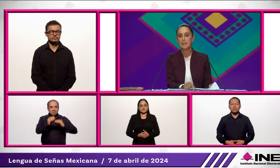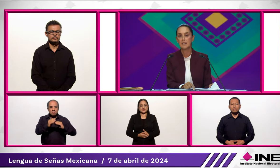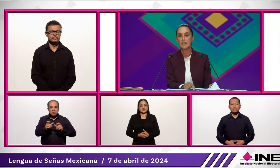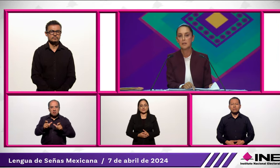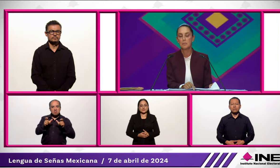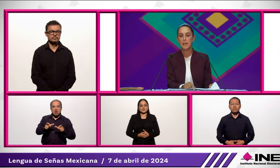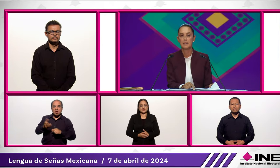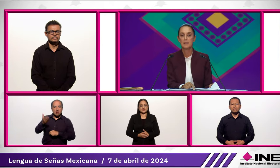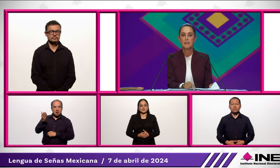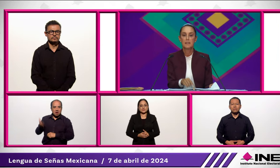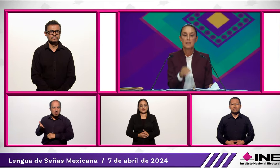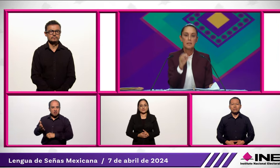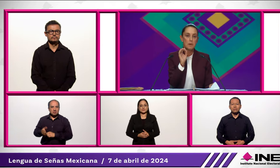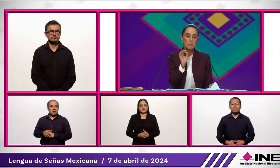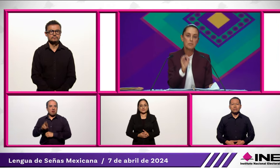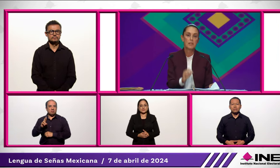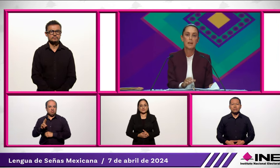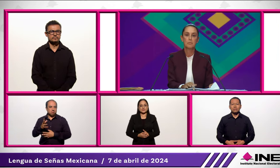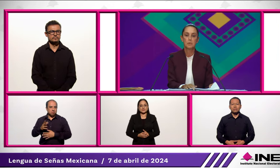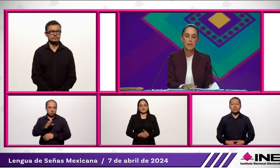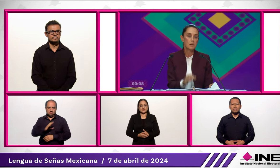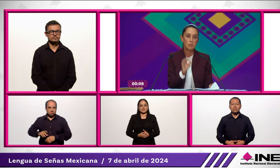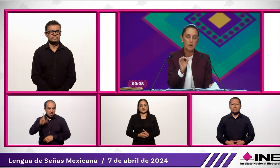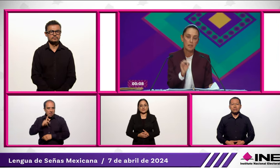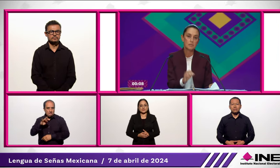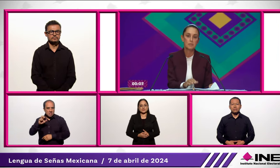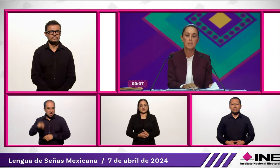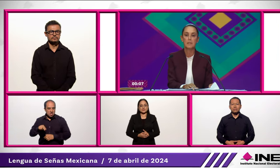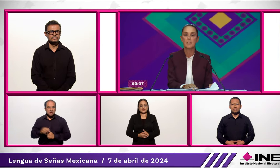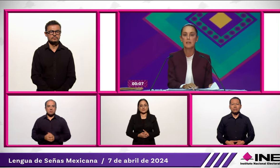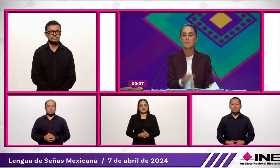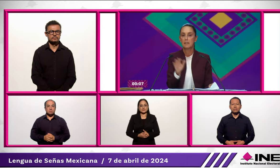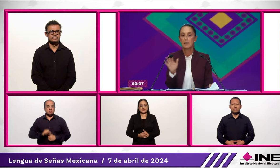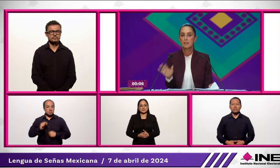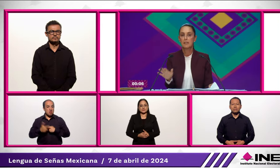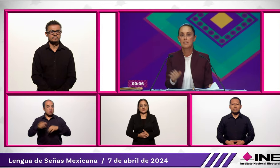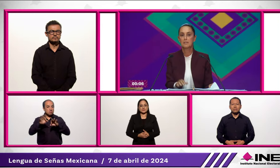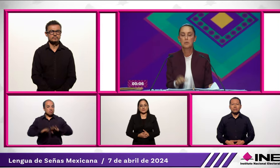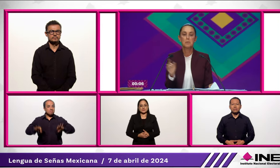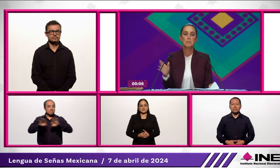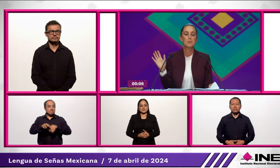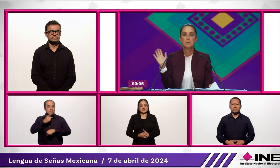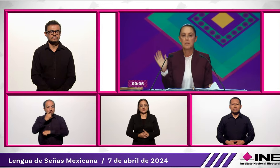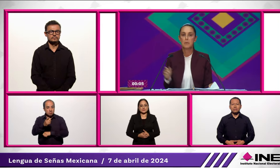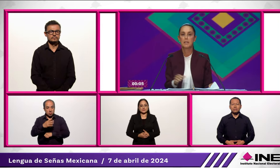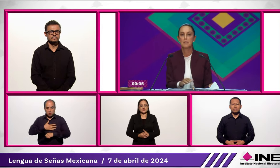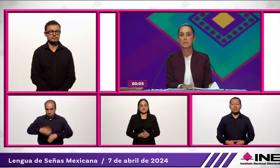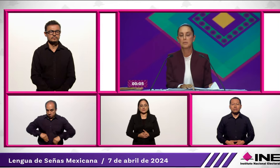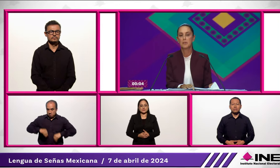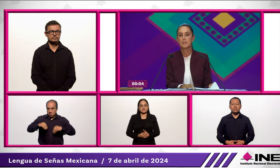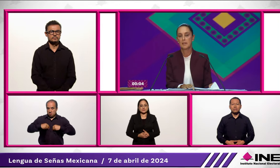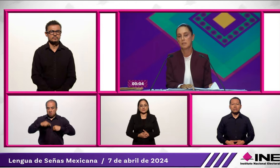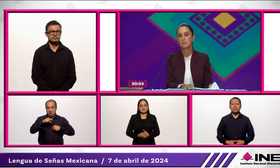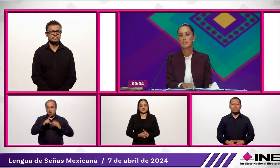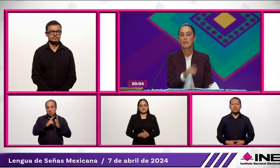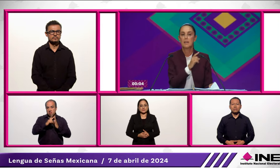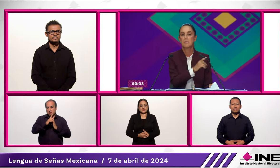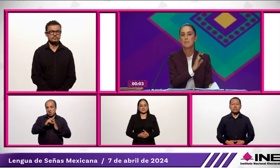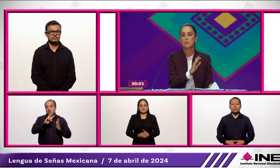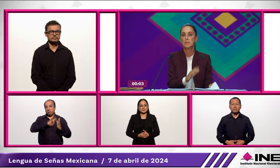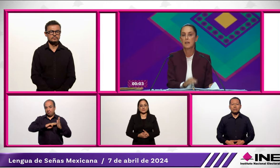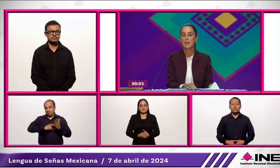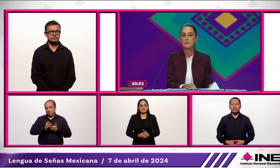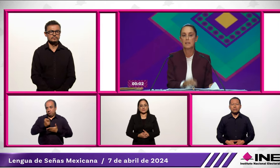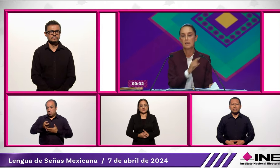la candidata del PRIAN. Y vamos a poner algo, porque es fundamental. Yo vivo en un departamento rentado.